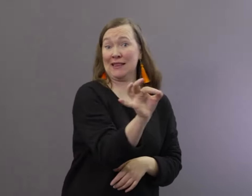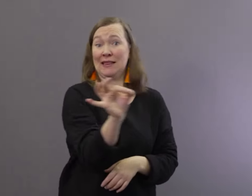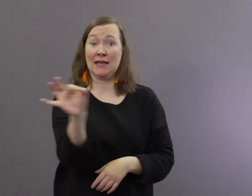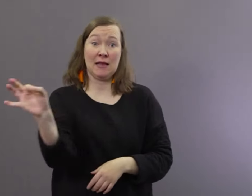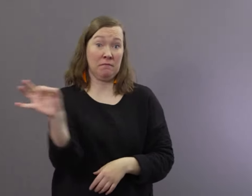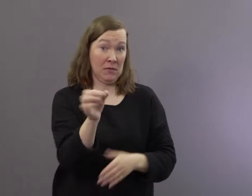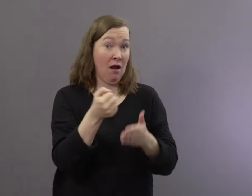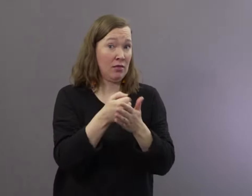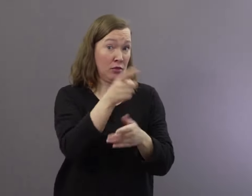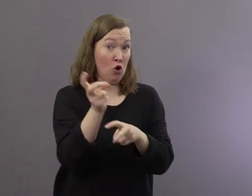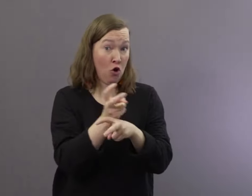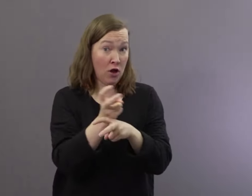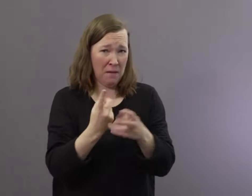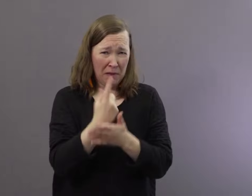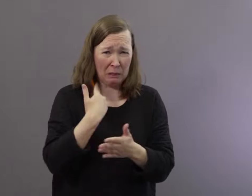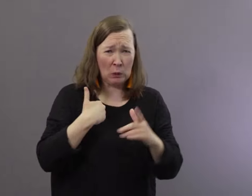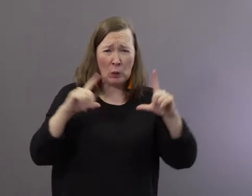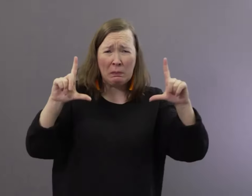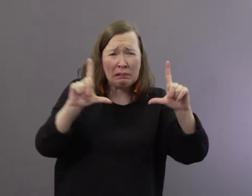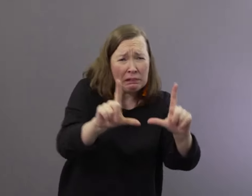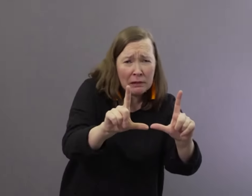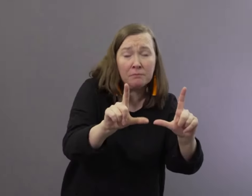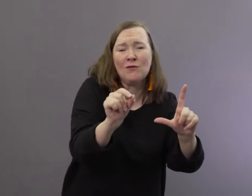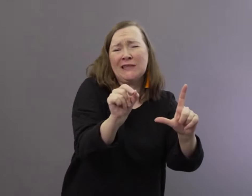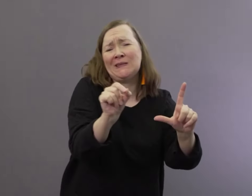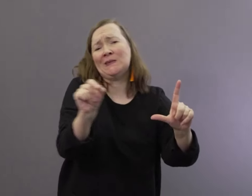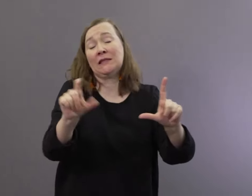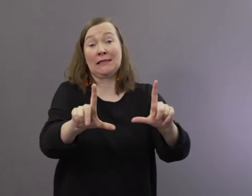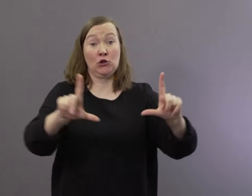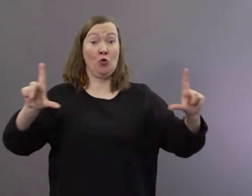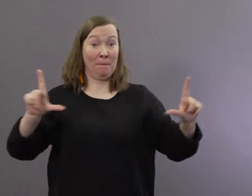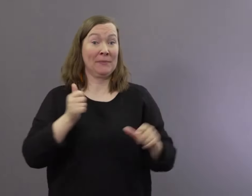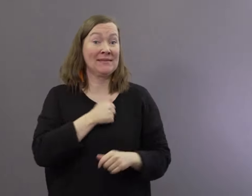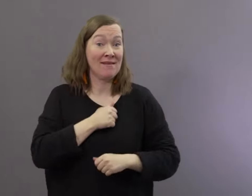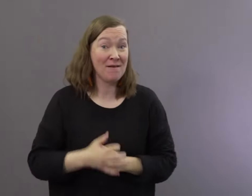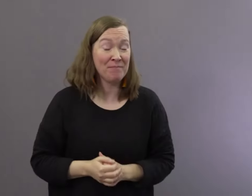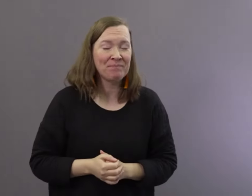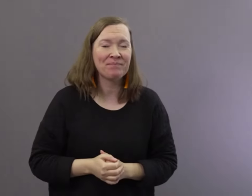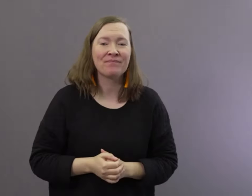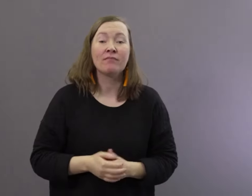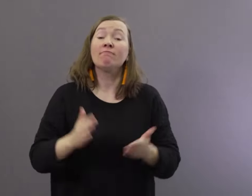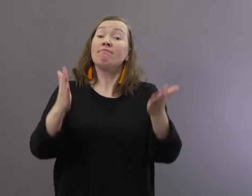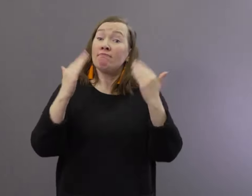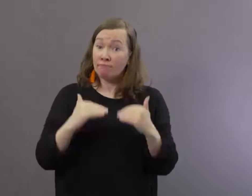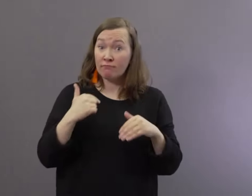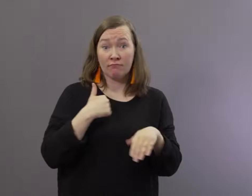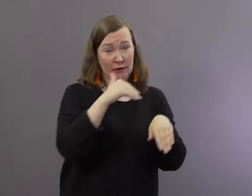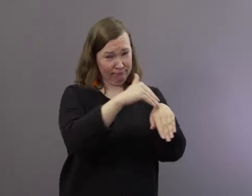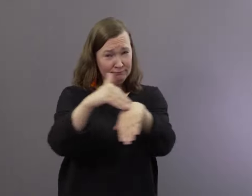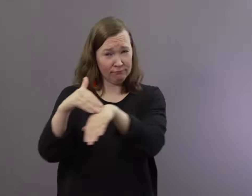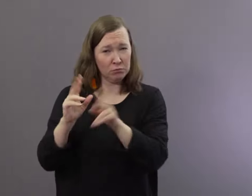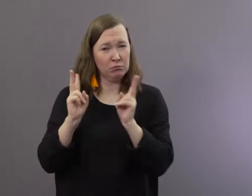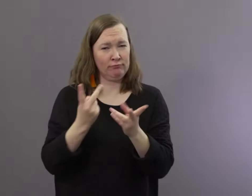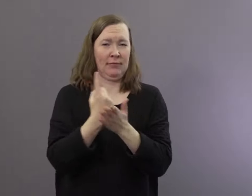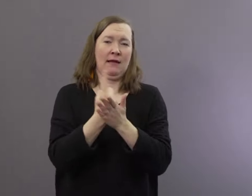voit itse vetää sitä viittomisruutua isommaksi, jos tuntuu, että se chatin näkyminen siinä häiritsee. Eli voit itse